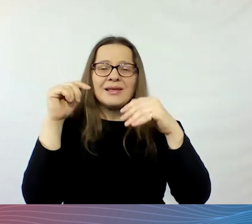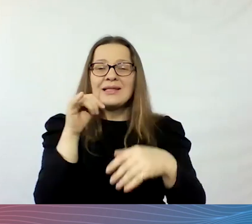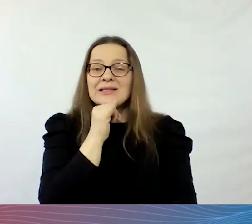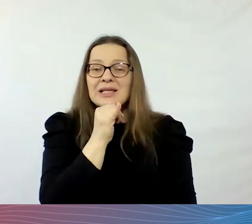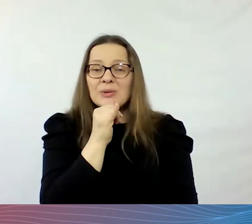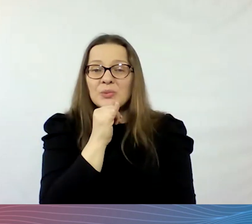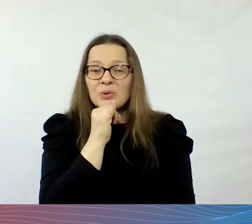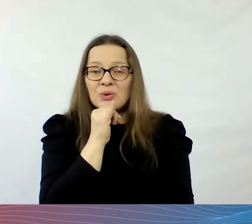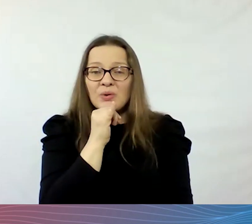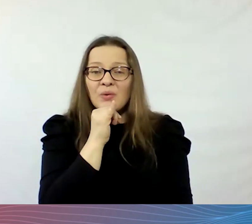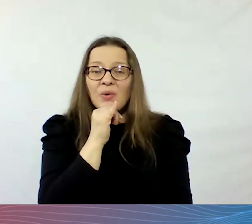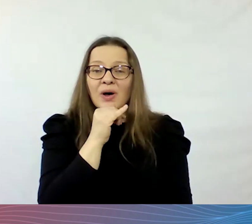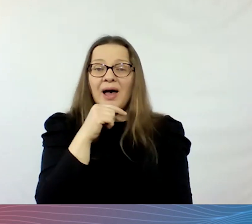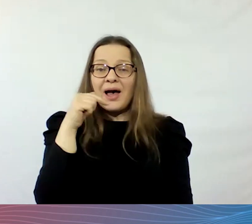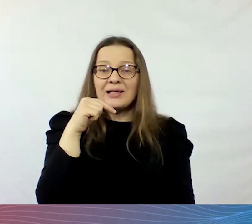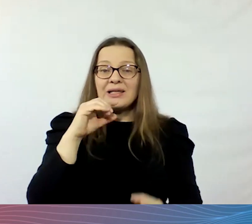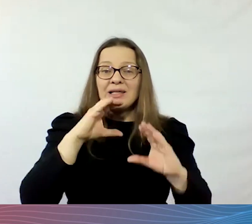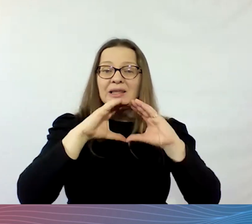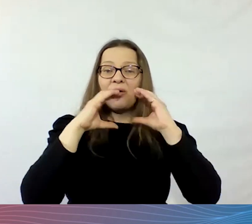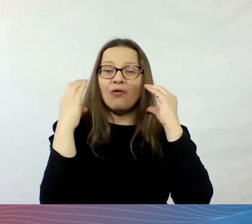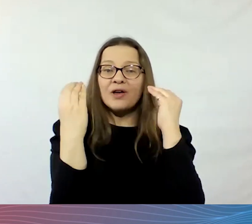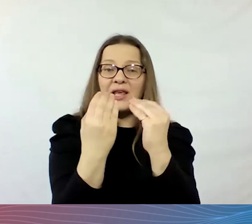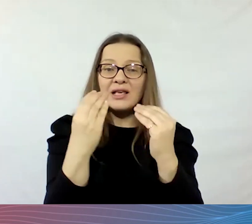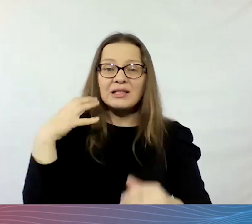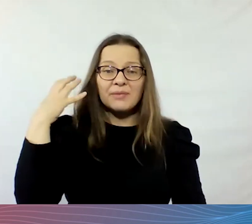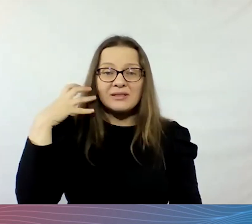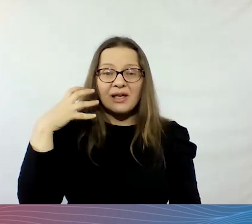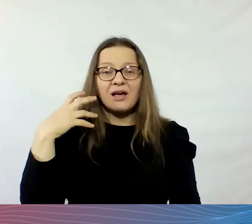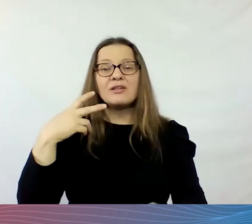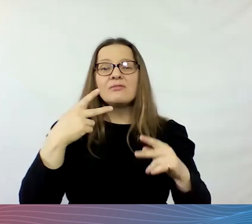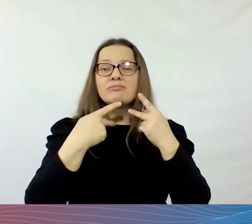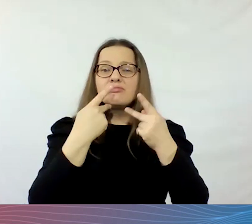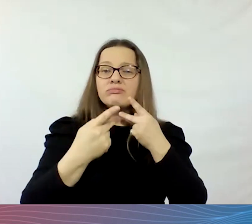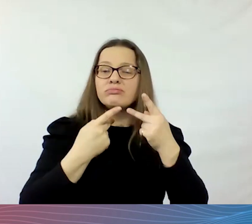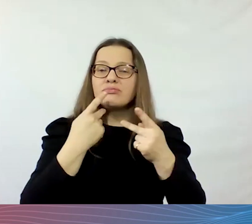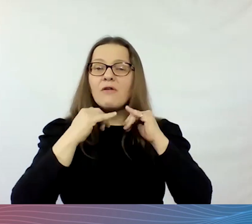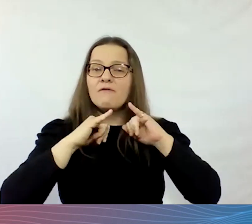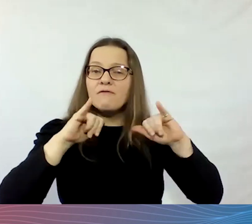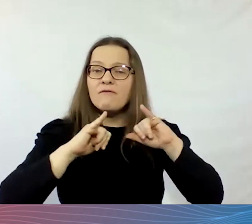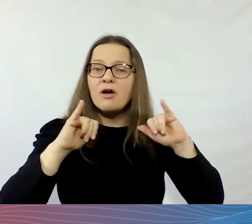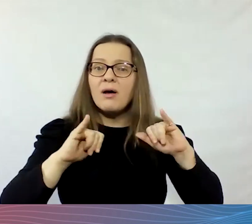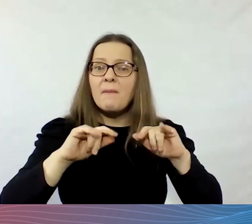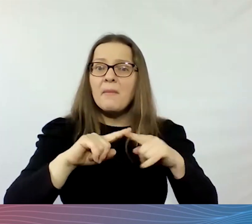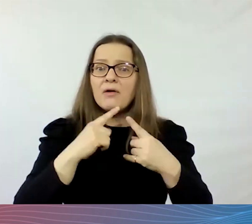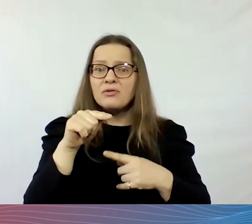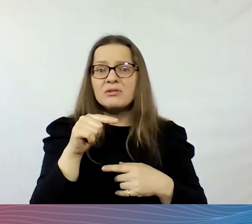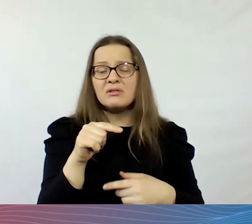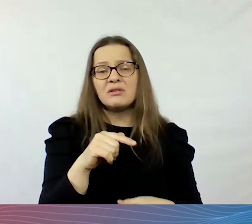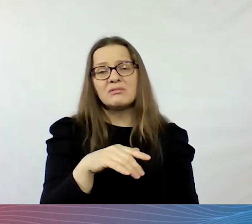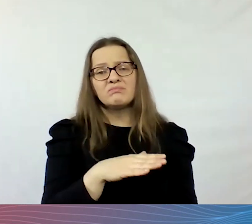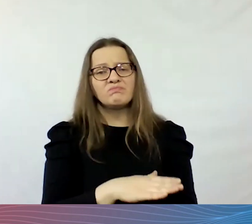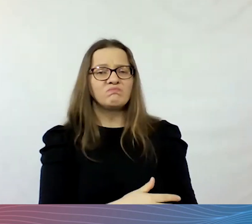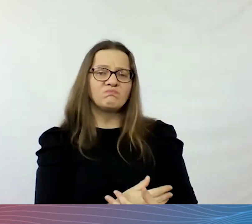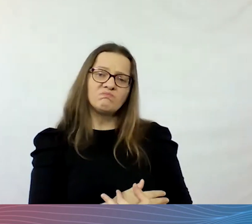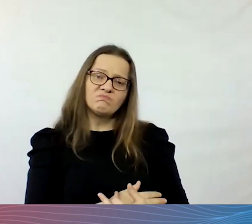você não crê, você nunca vai ter realidade nenhuma. O Senhor vai exigir que você seja simples, você